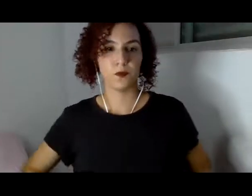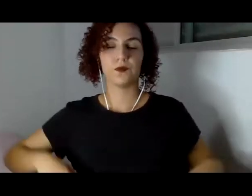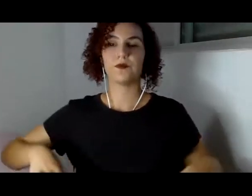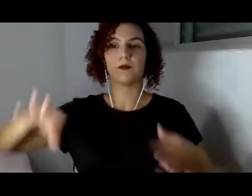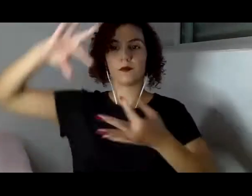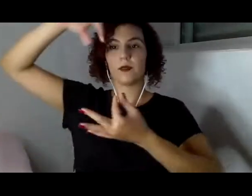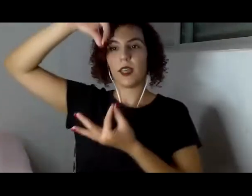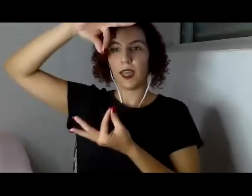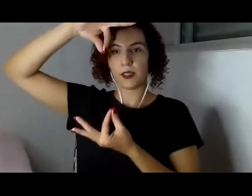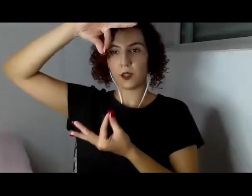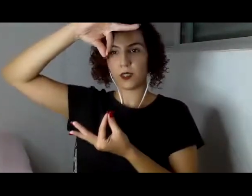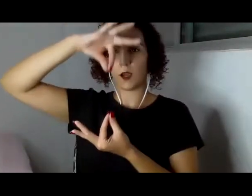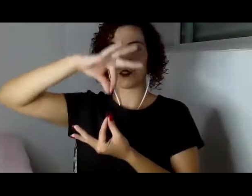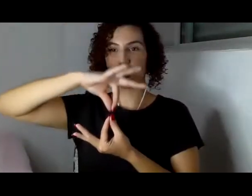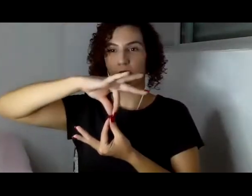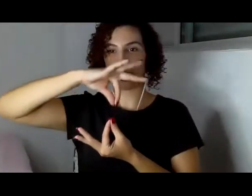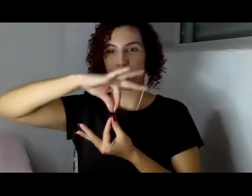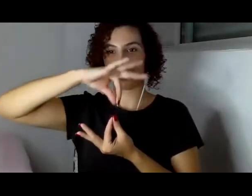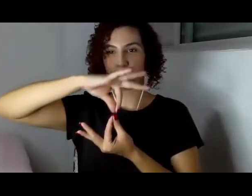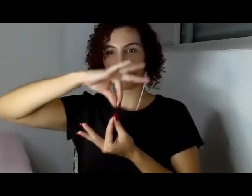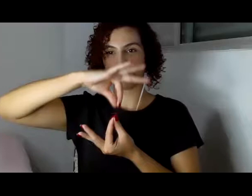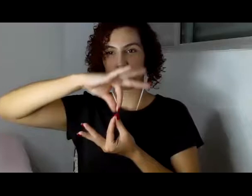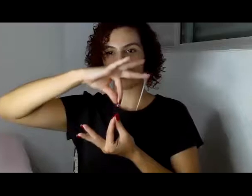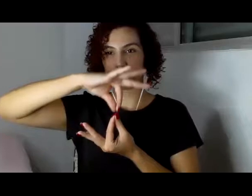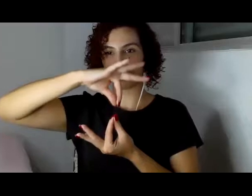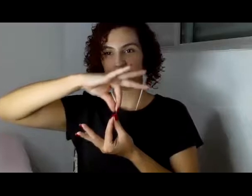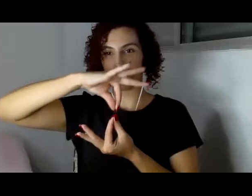Signos. Este é o sinal de signo.